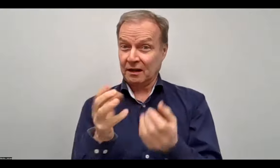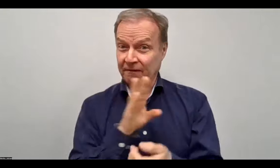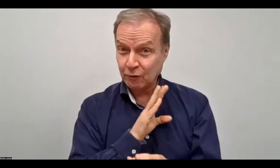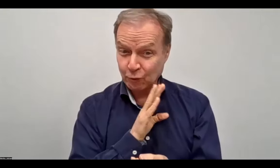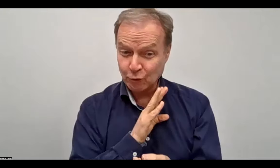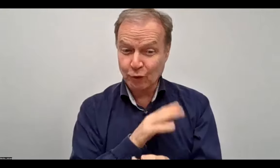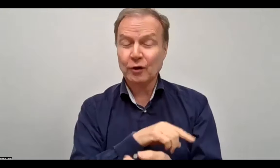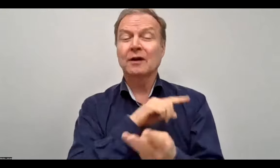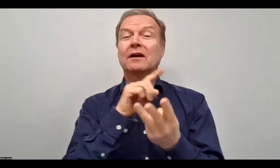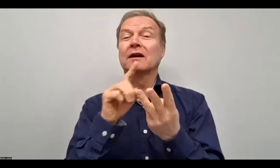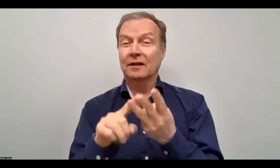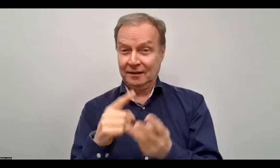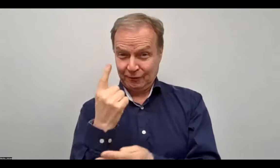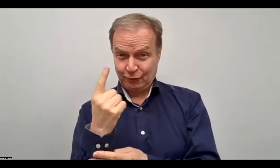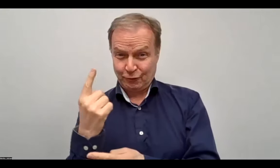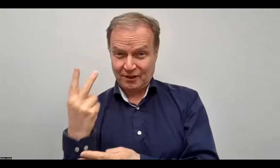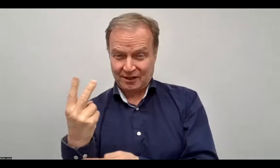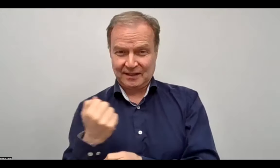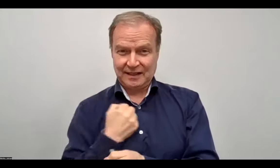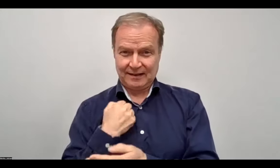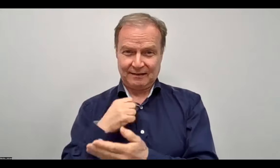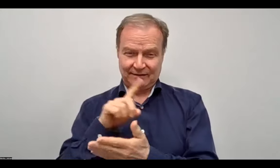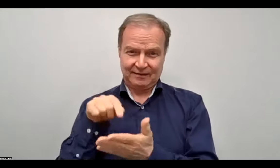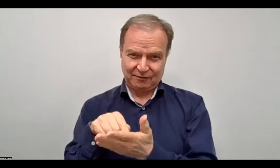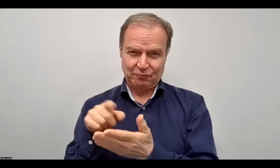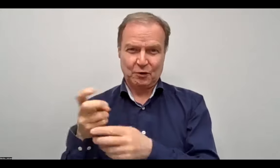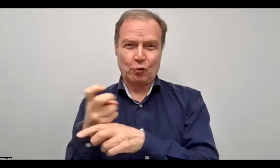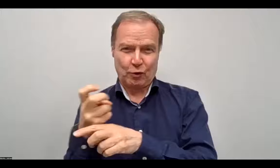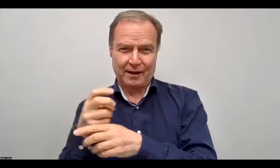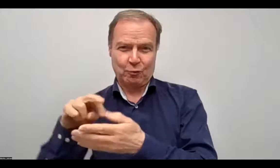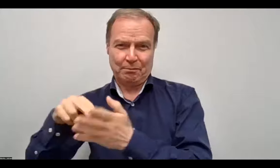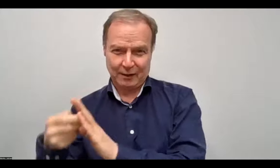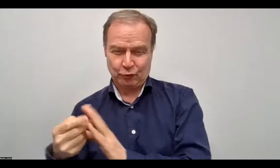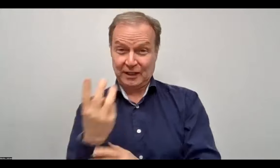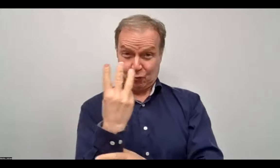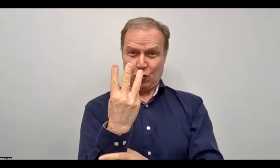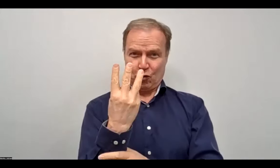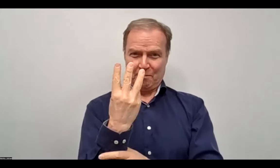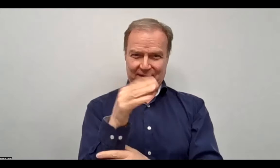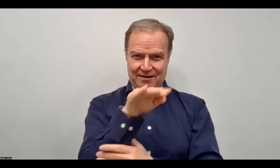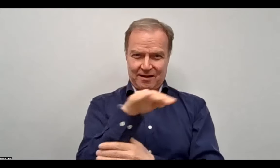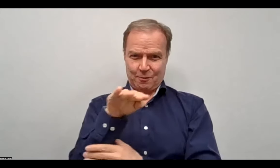tilanne, jota mietittiin, että mikä on sen tarve tulevaisuudessa, sekä